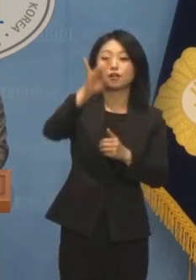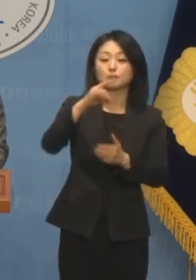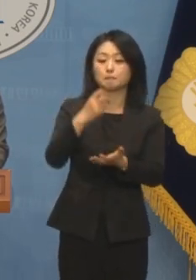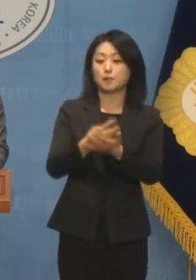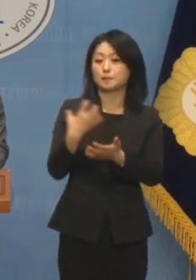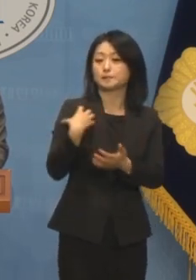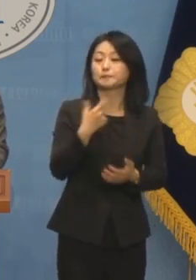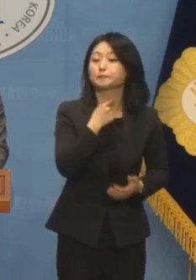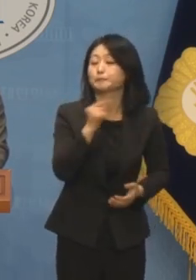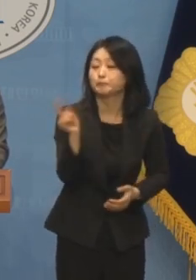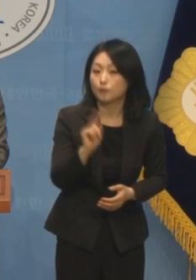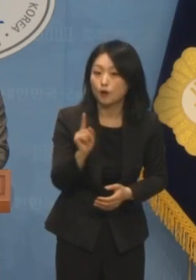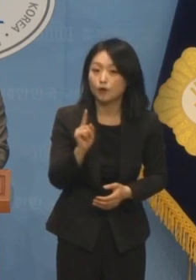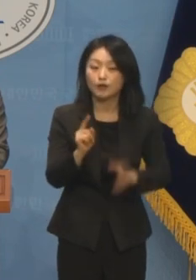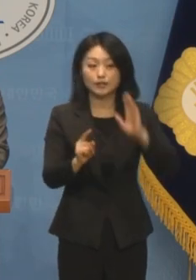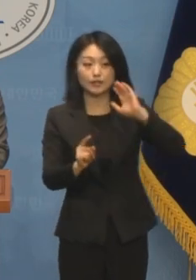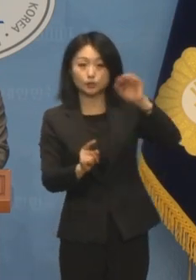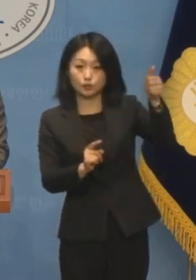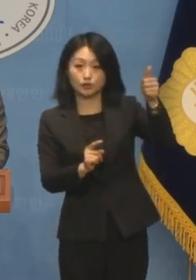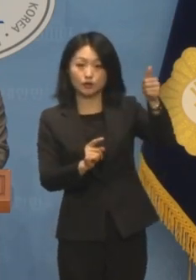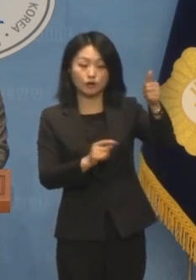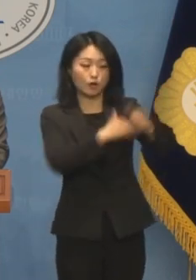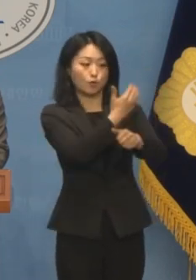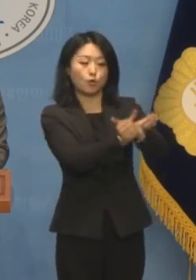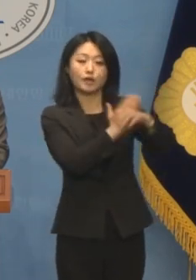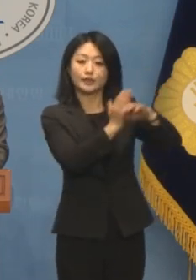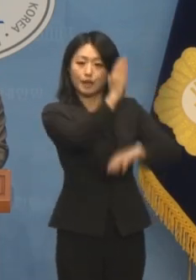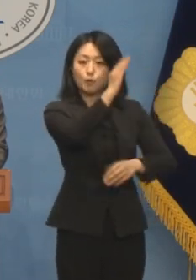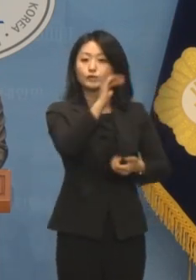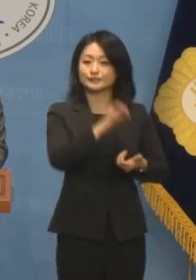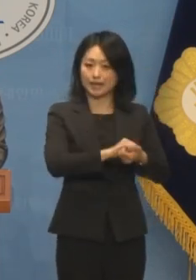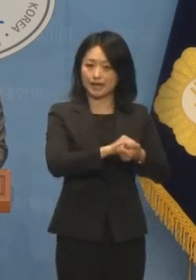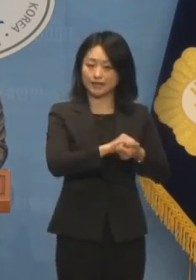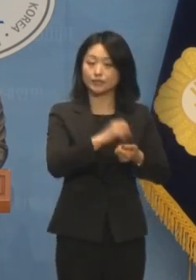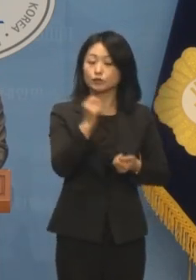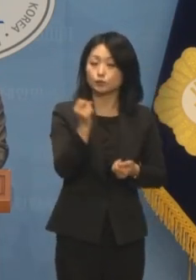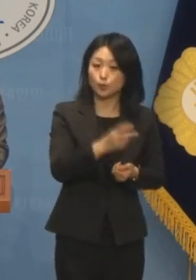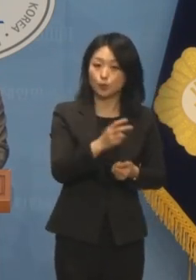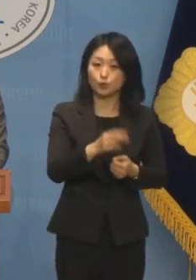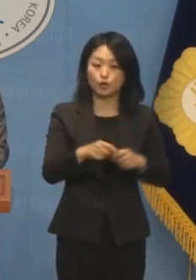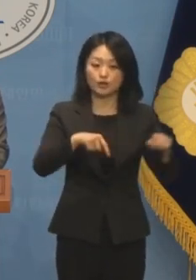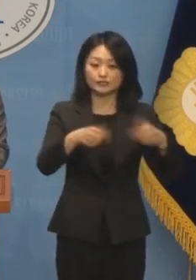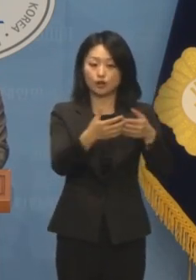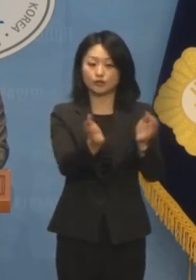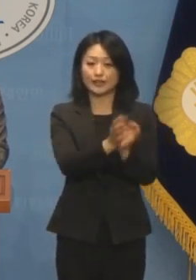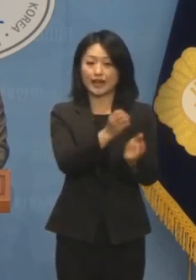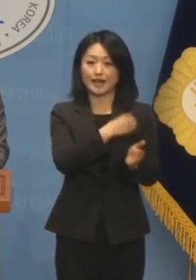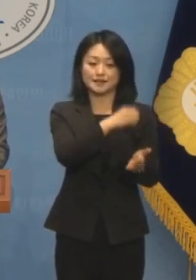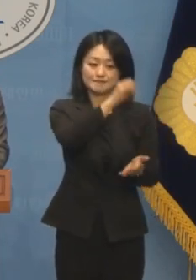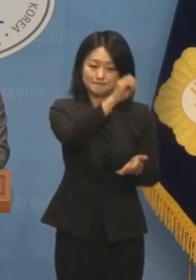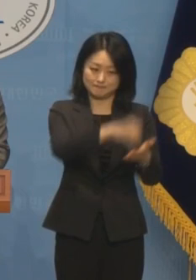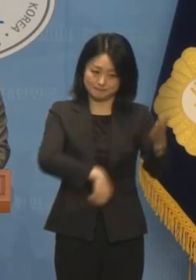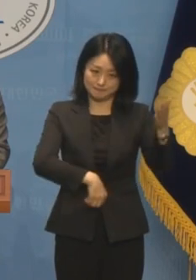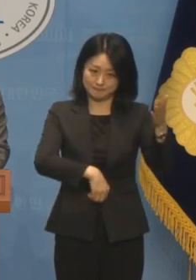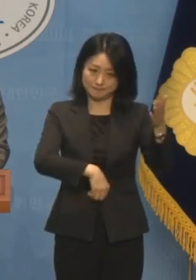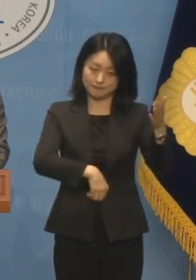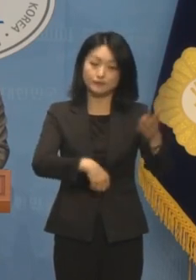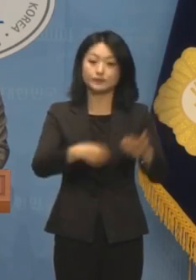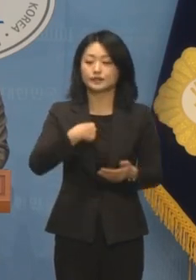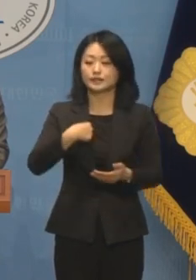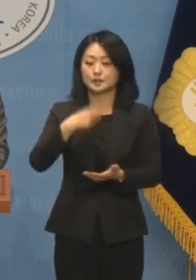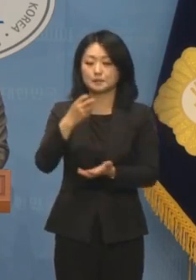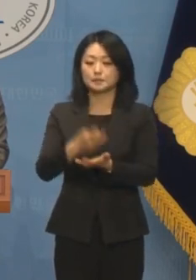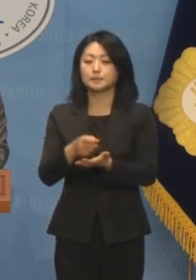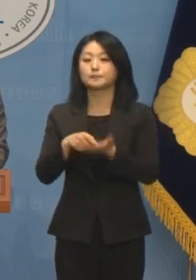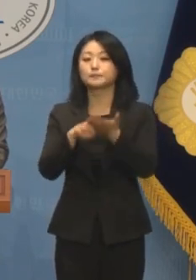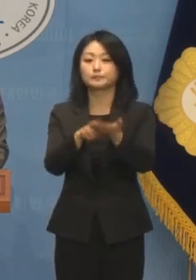임무로서 대통령의 권한남용 제한과 무당적화를 원포인트 개헌으로 제안하고자